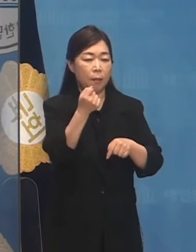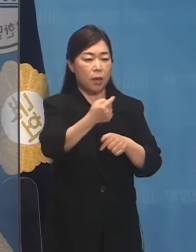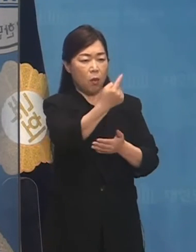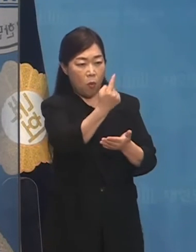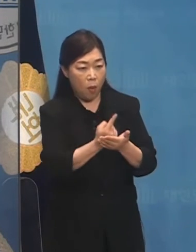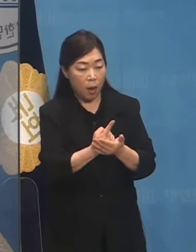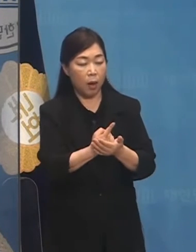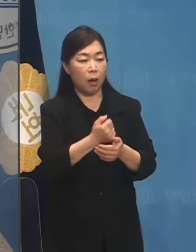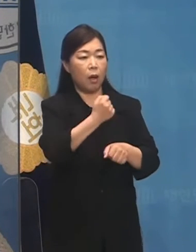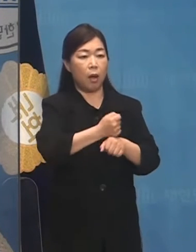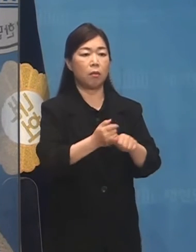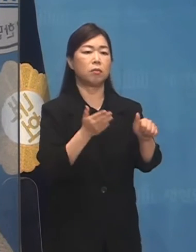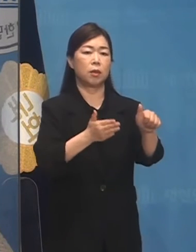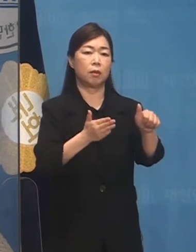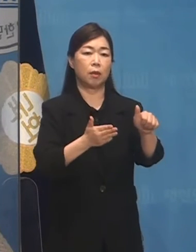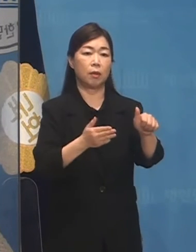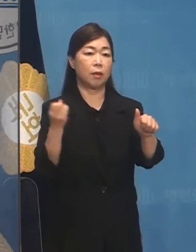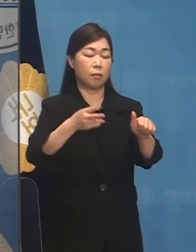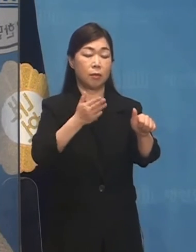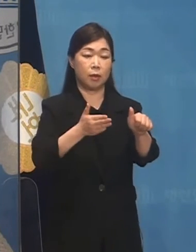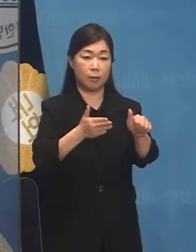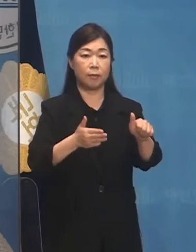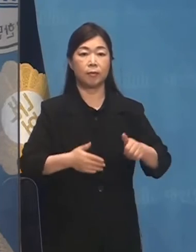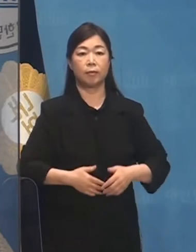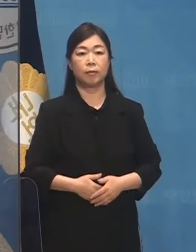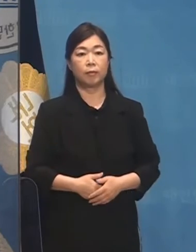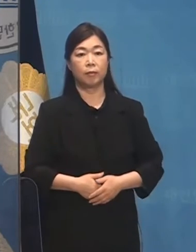나서 주실 것을 다시 한번 촉구드립니다.